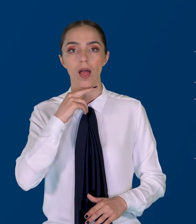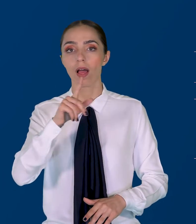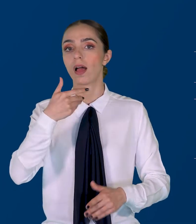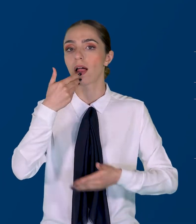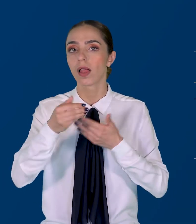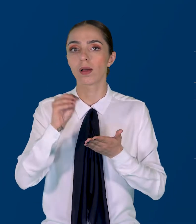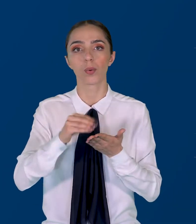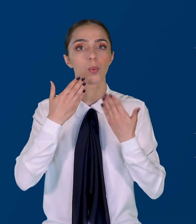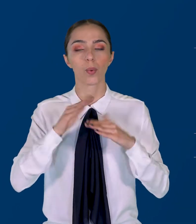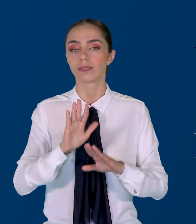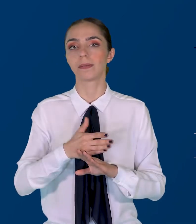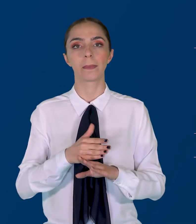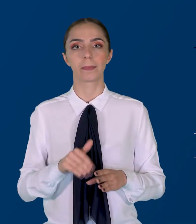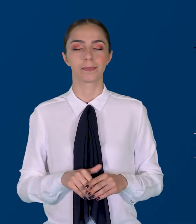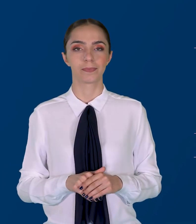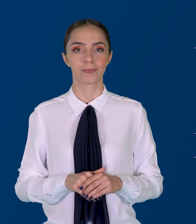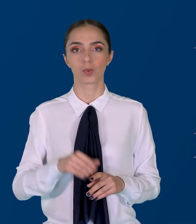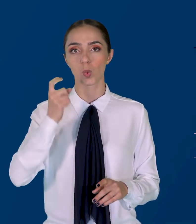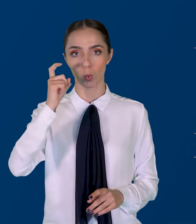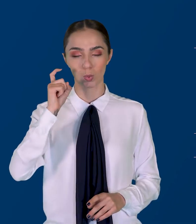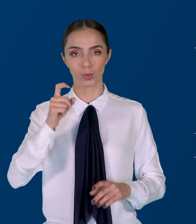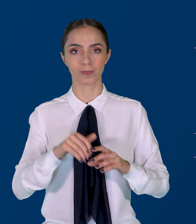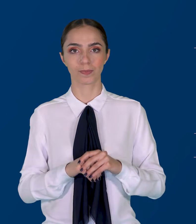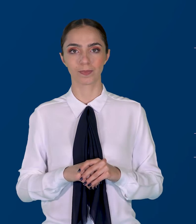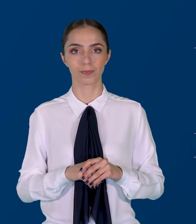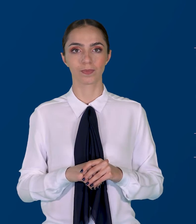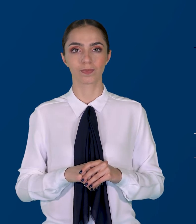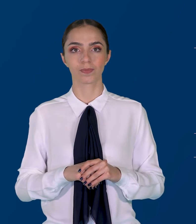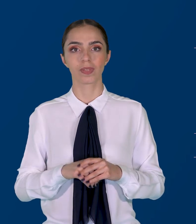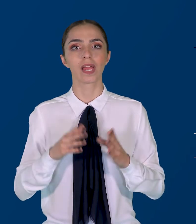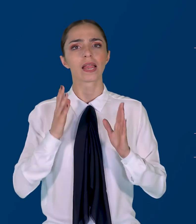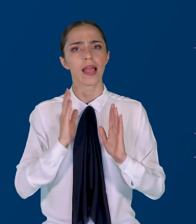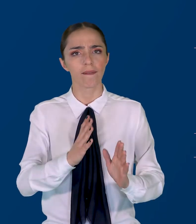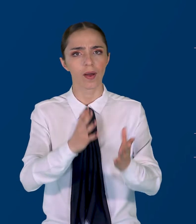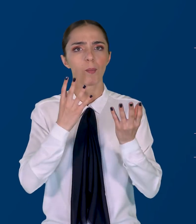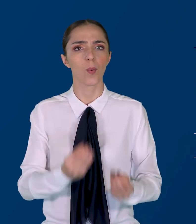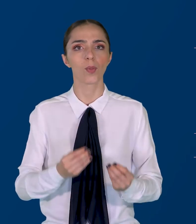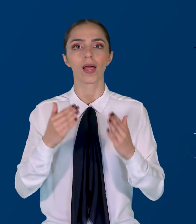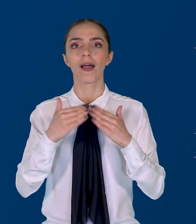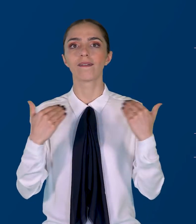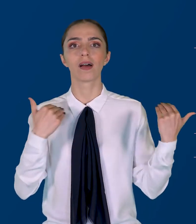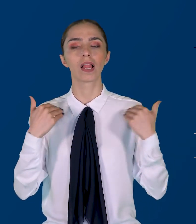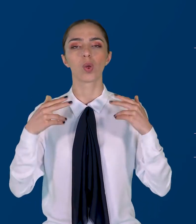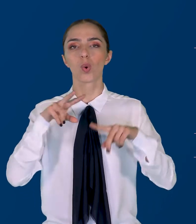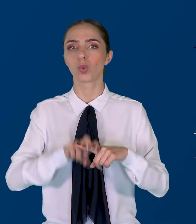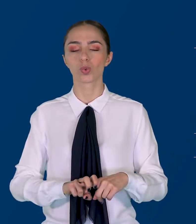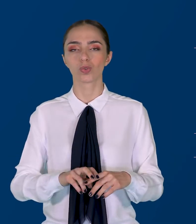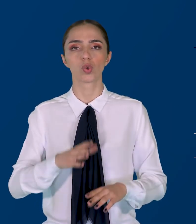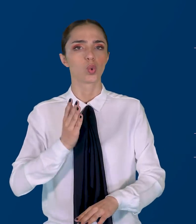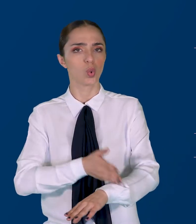gerekçesi. 9. Daimi ikametgah adresi. Ülke, şehir, posta